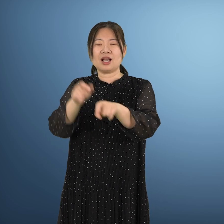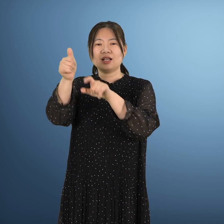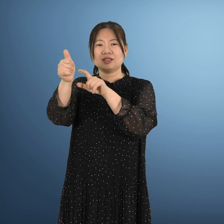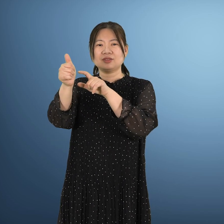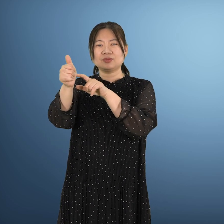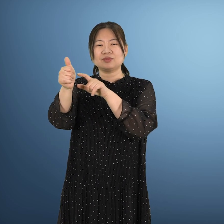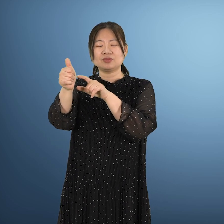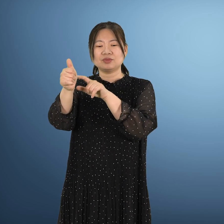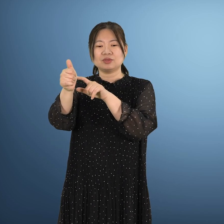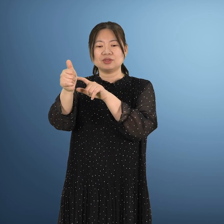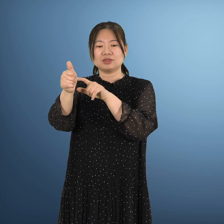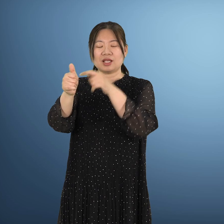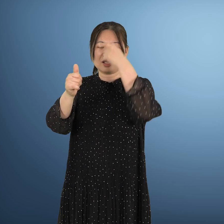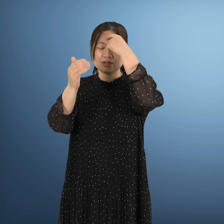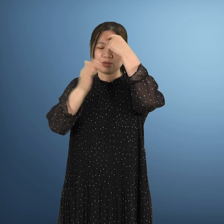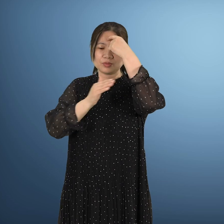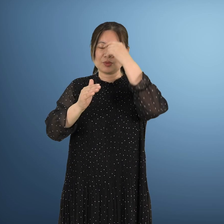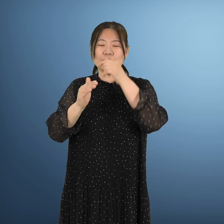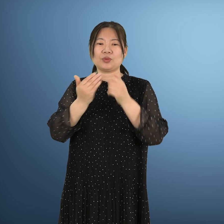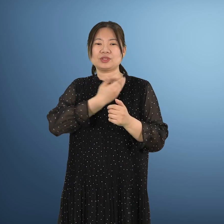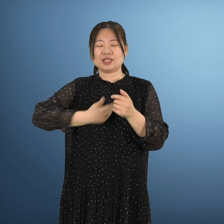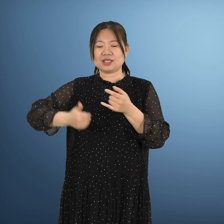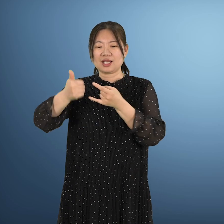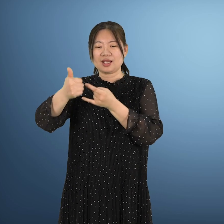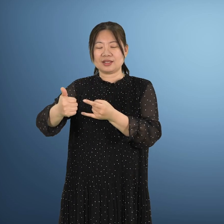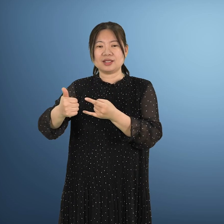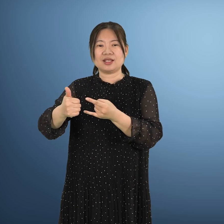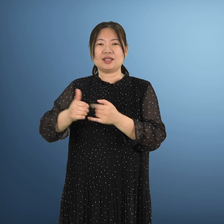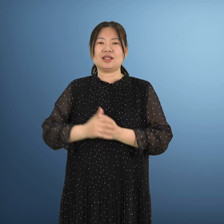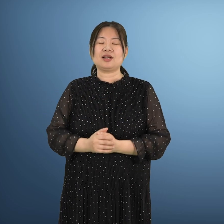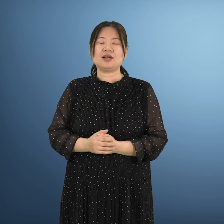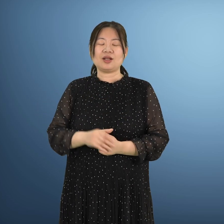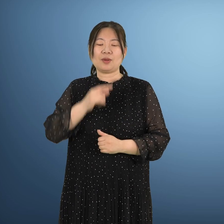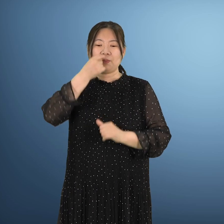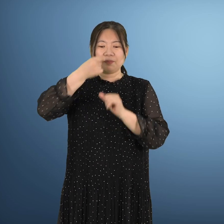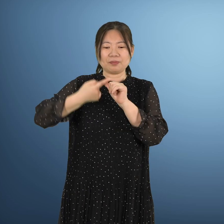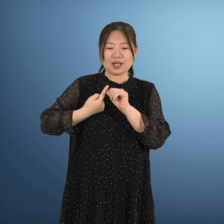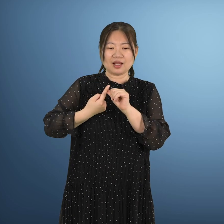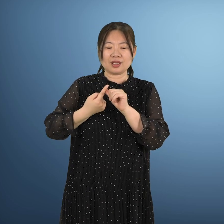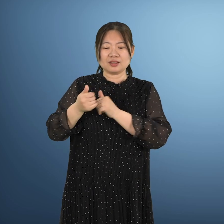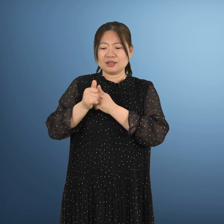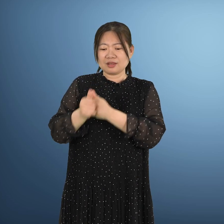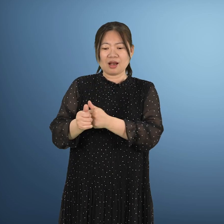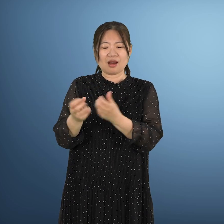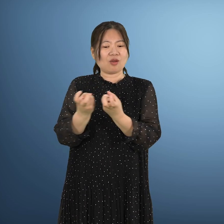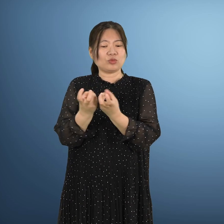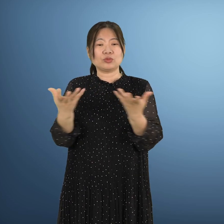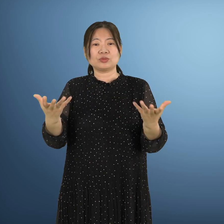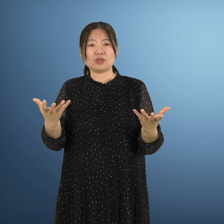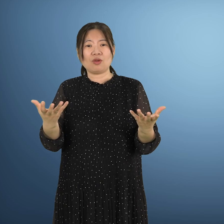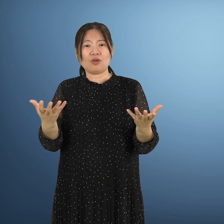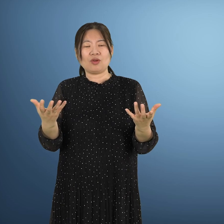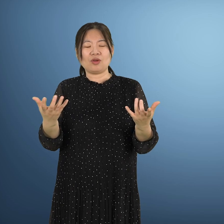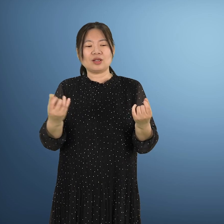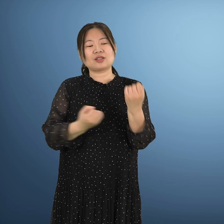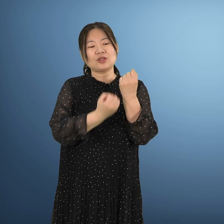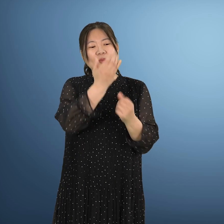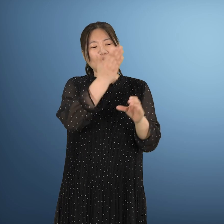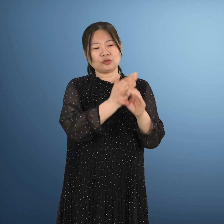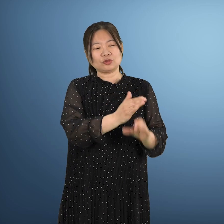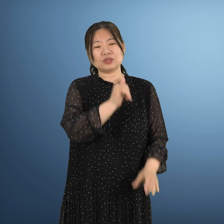그분의 성도들, 제자들에게는 박해가 따를 수밖에 없다는 것을 이렇게 설명하는